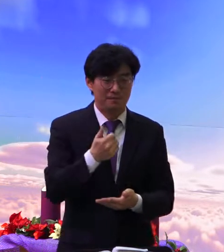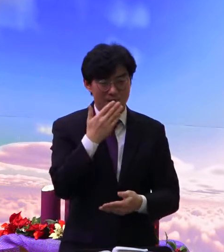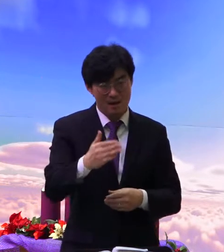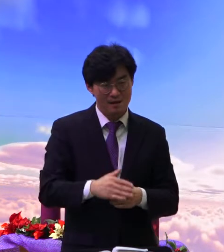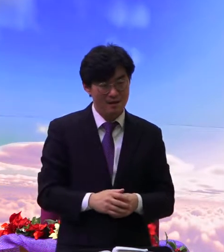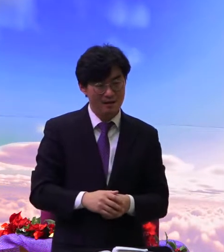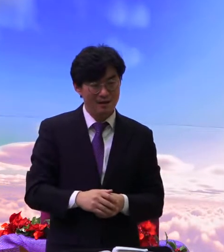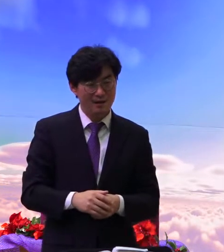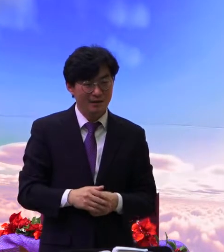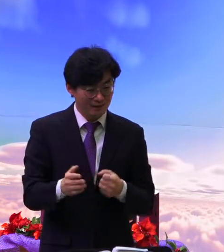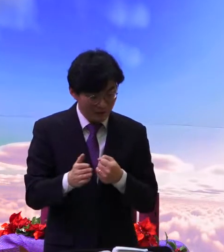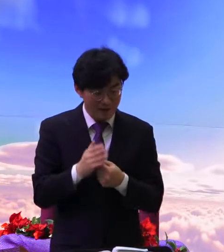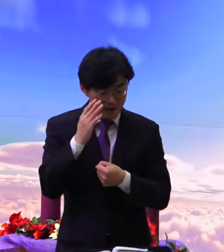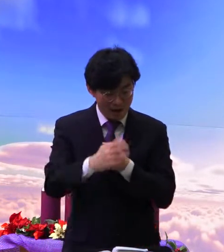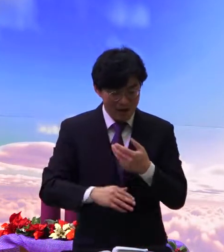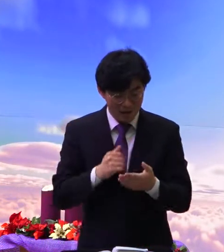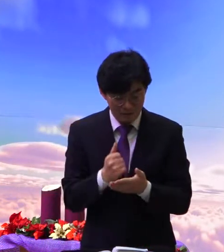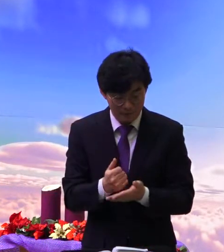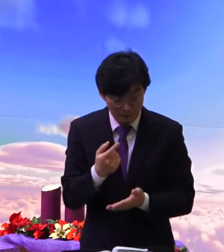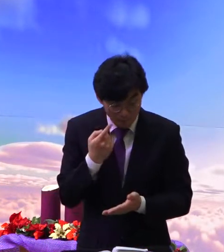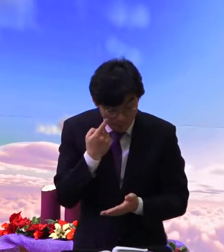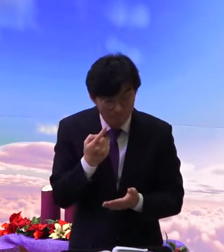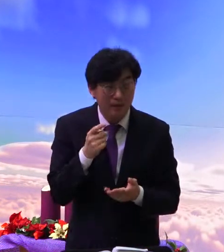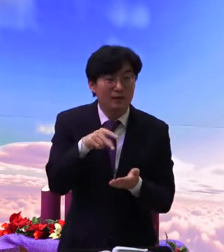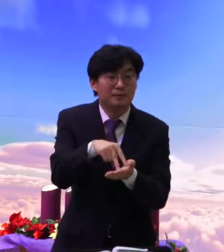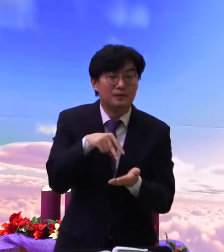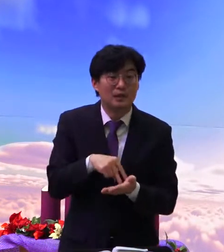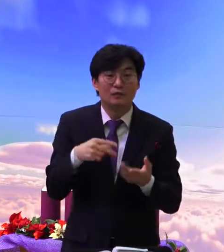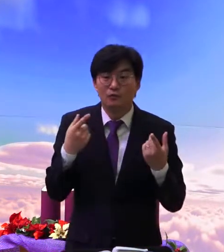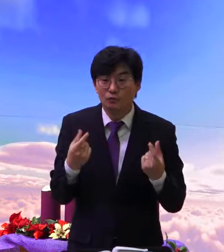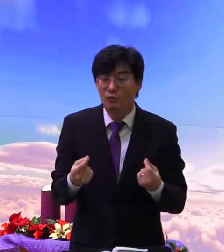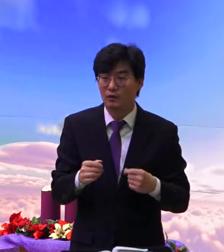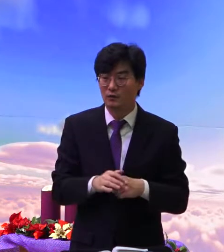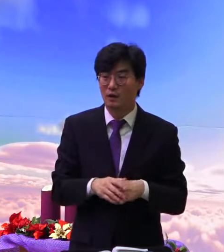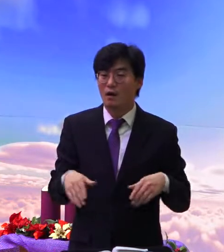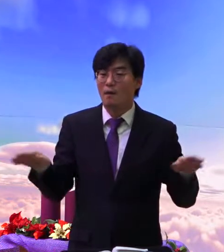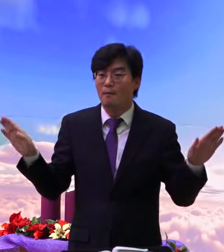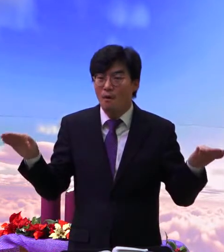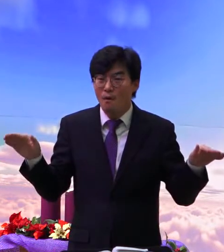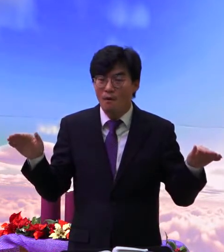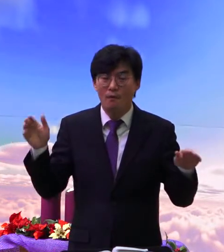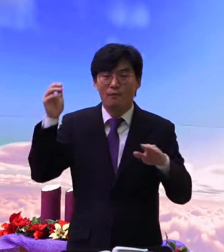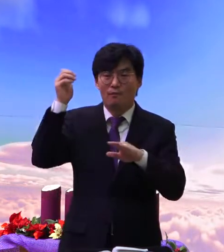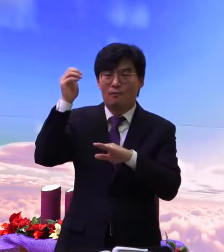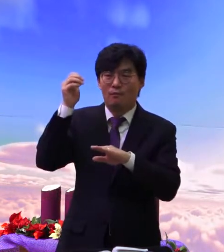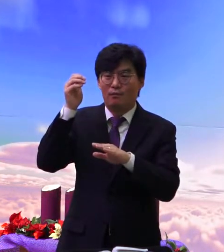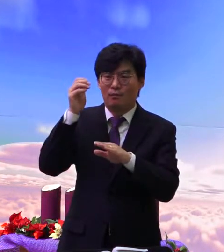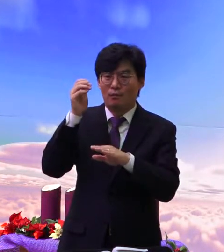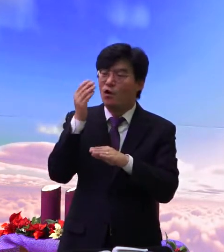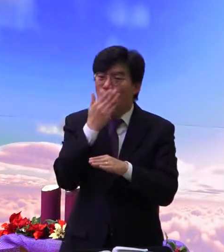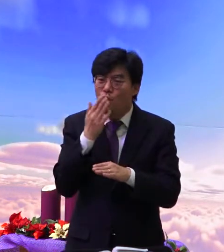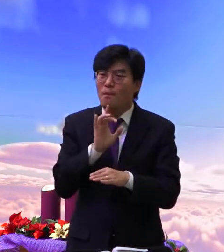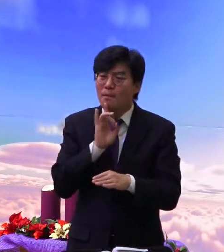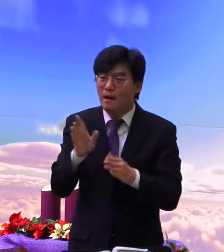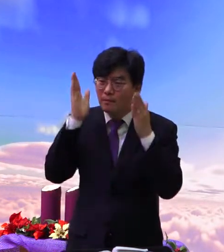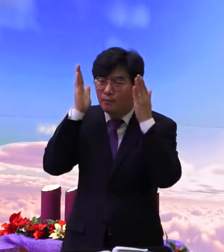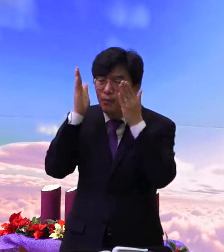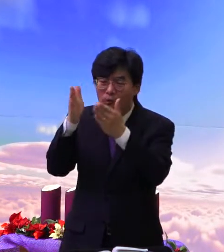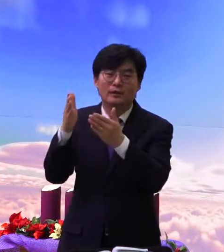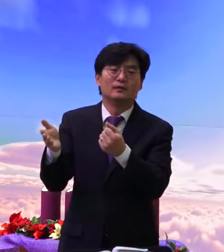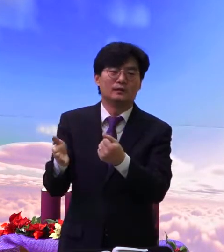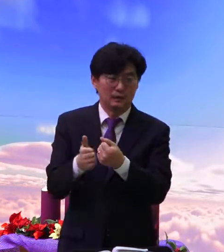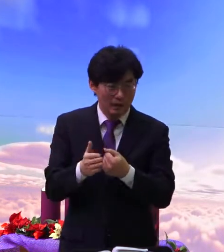그래서 이건 제가 글로 본 내용인데 우리 교회에 과수원 하시는 분들이 많이 계십니다. 그래서 호박벌이 이런 태도를 가지고